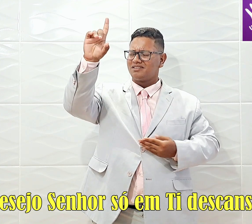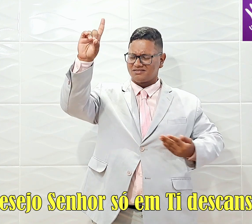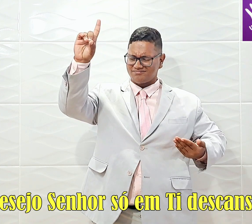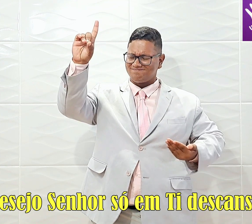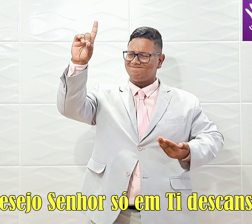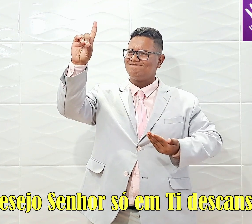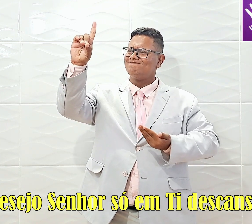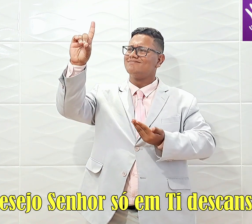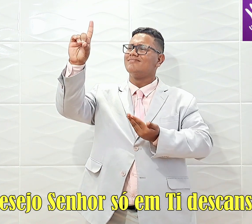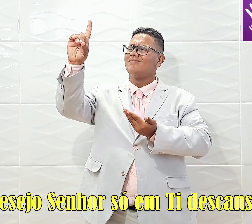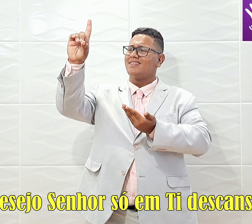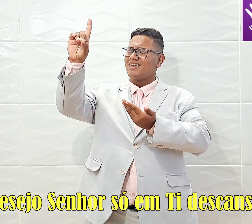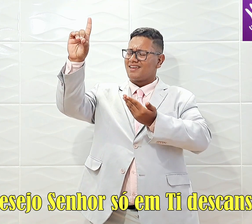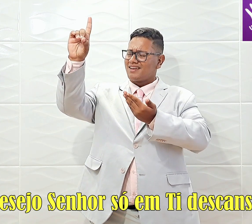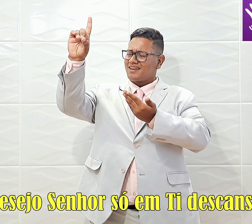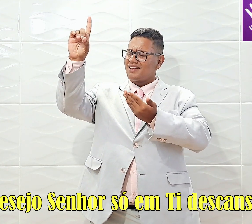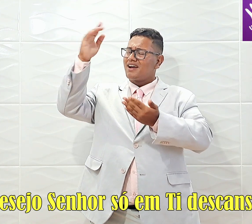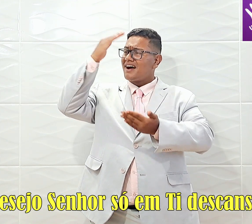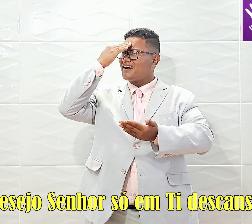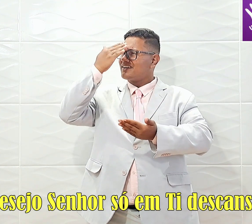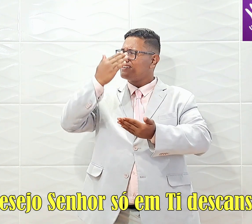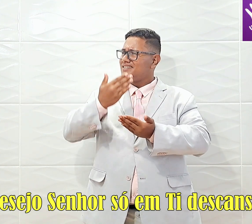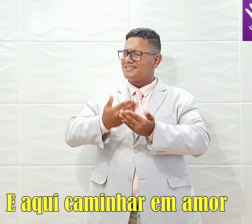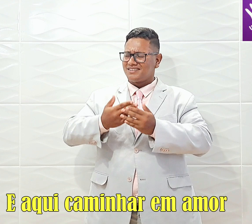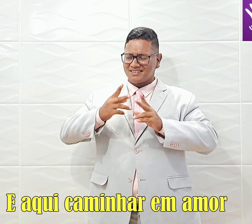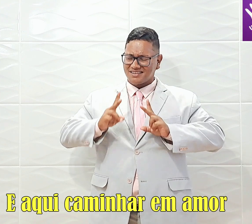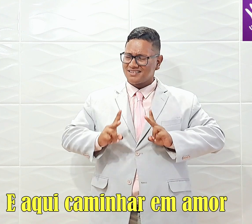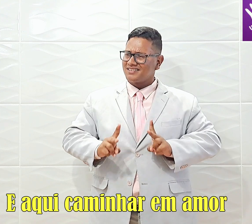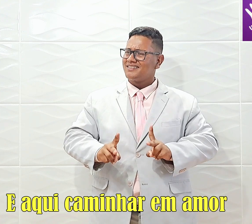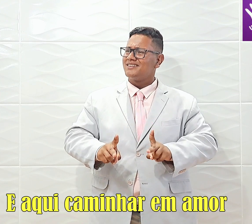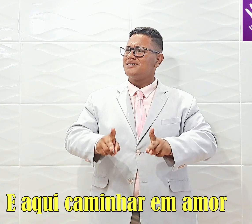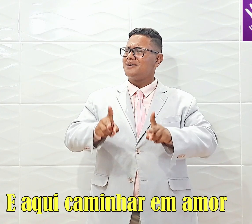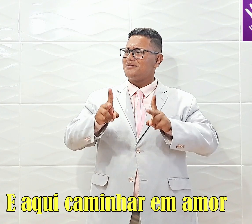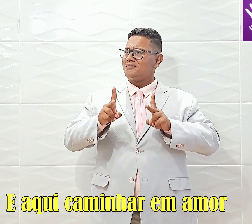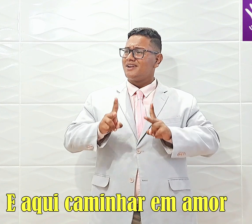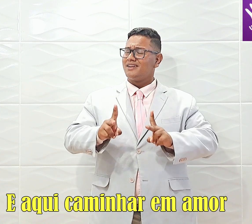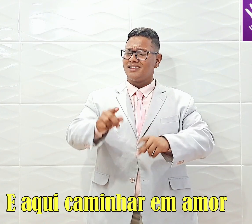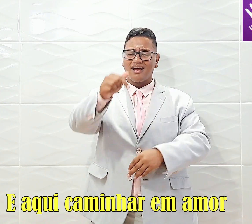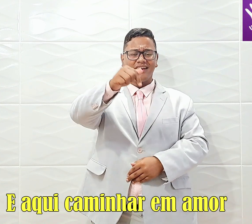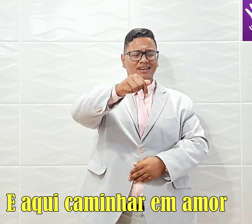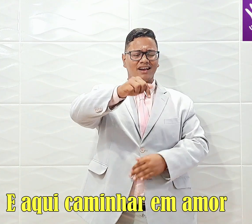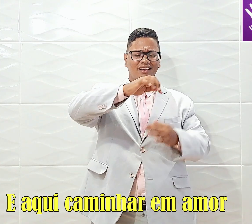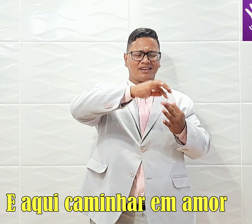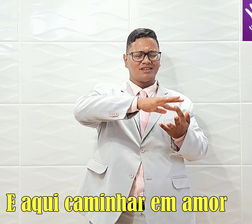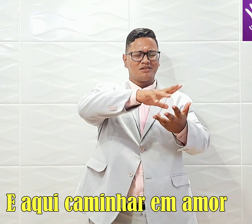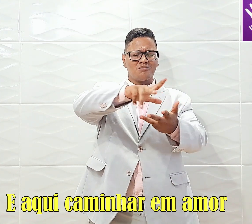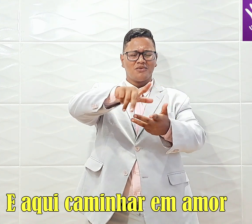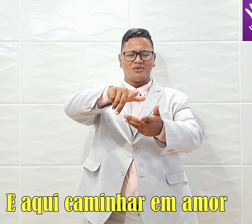descansar e aqui caminhar